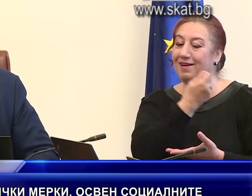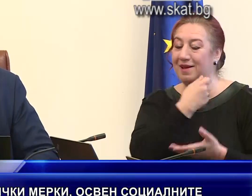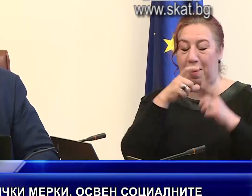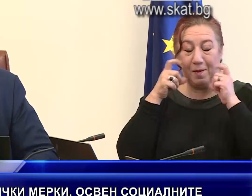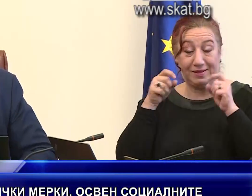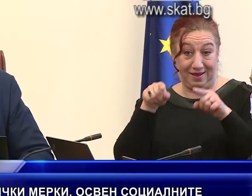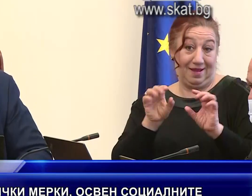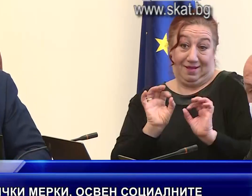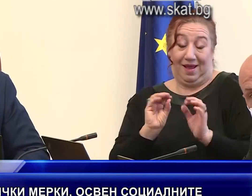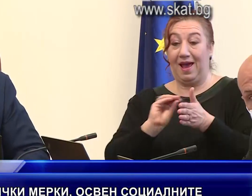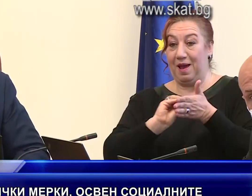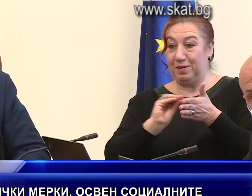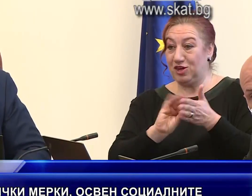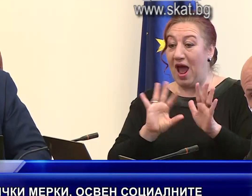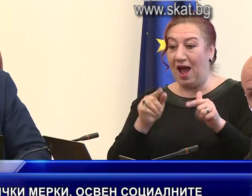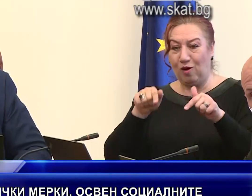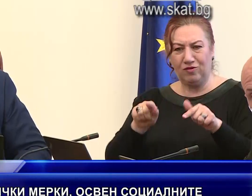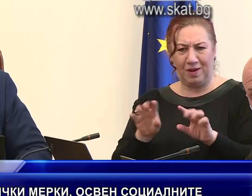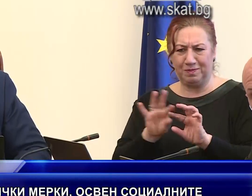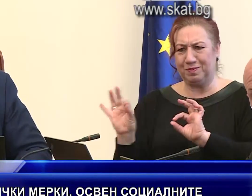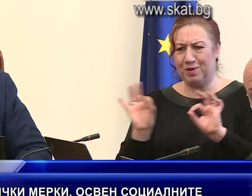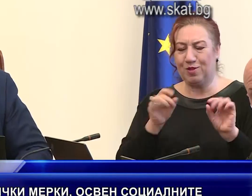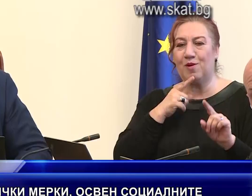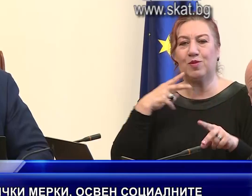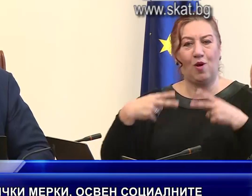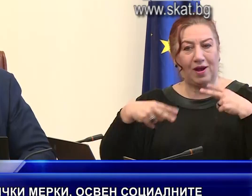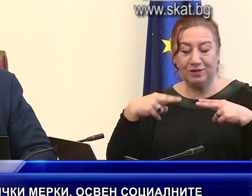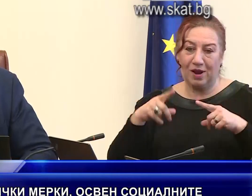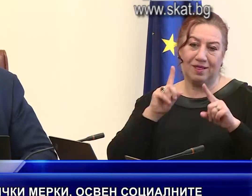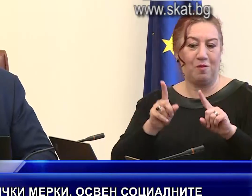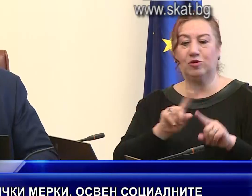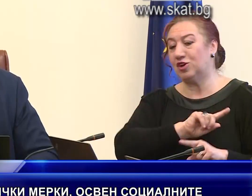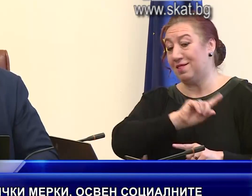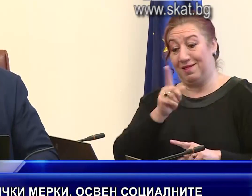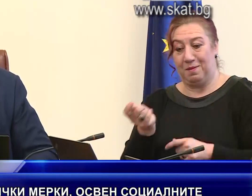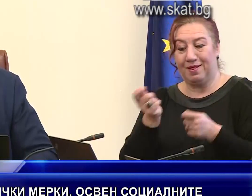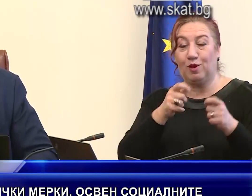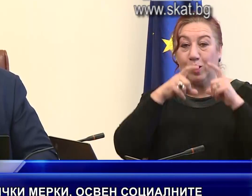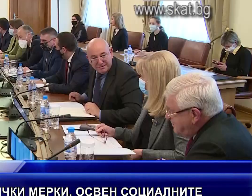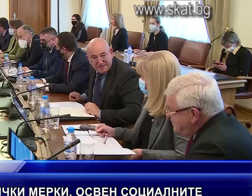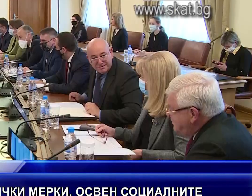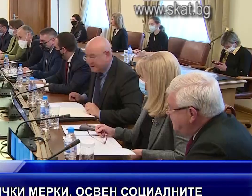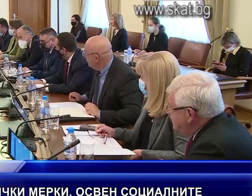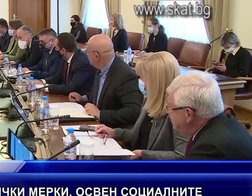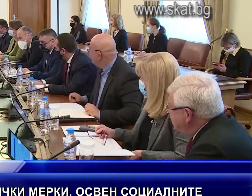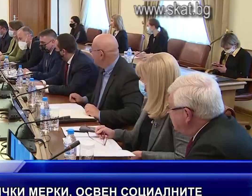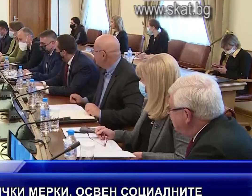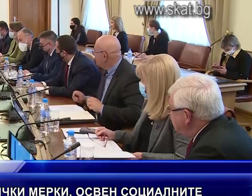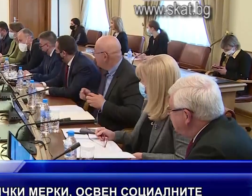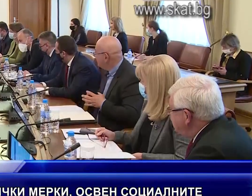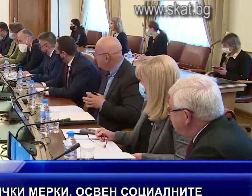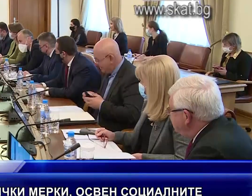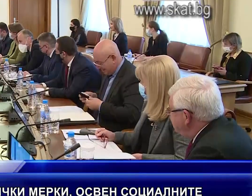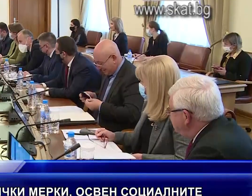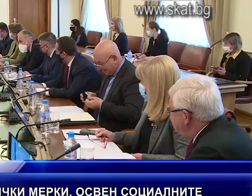в заповедта. Значи, ако е ресторант това, може да сте без маски. А сега трябва да сте с маски. И те моля след това,